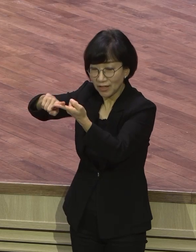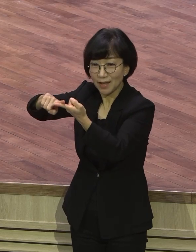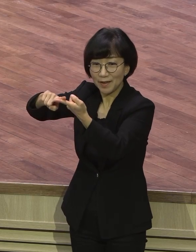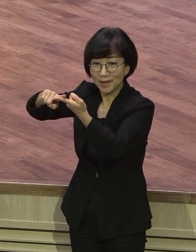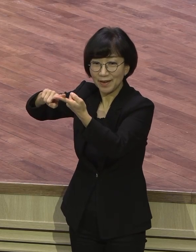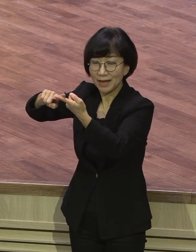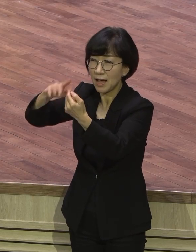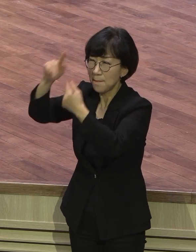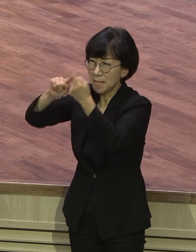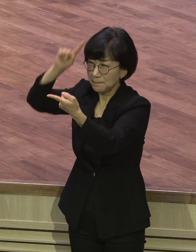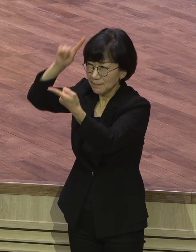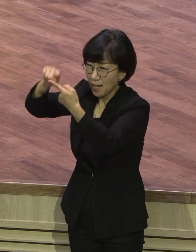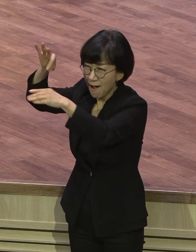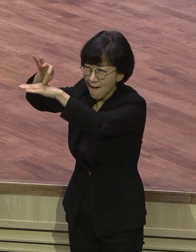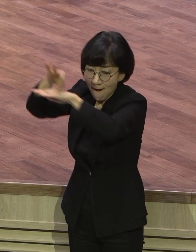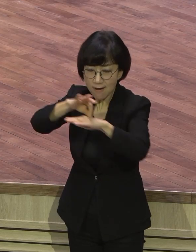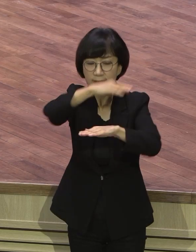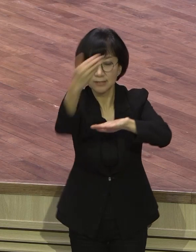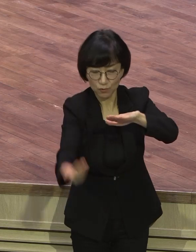말씀대로 된다.